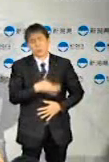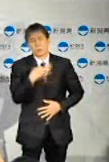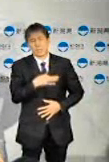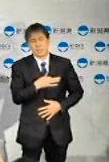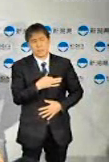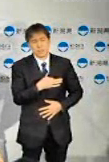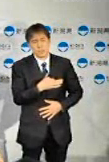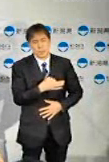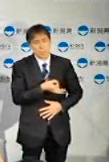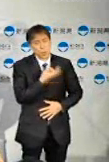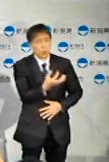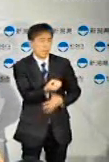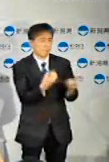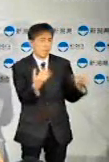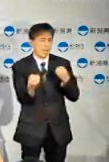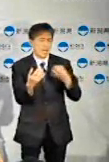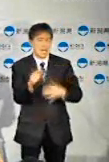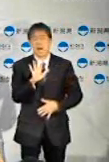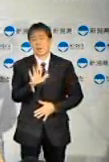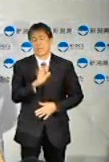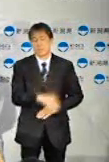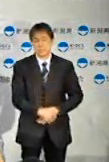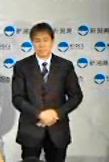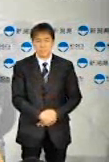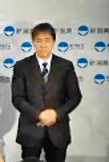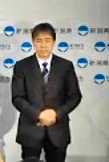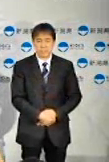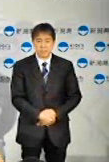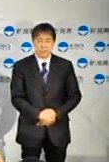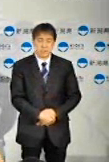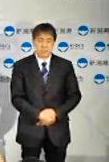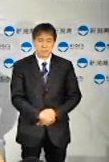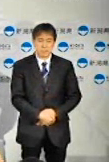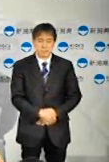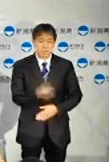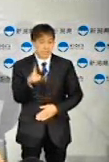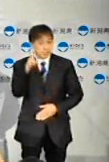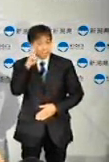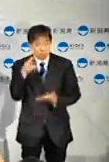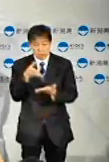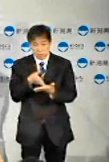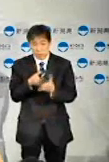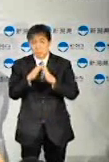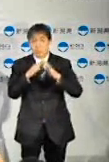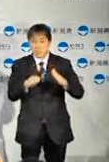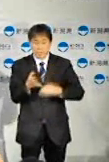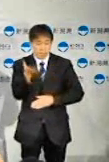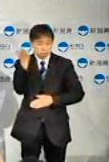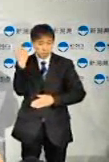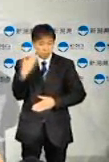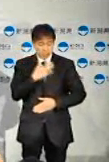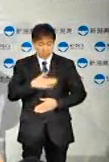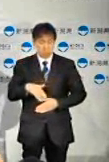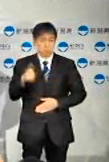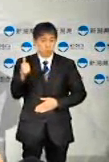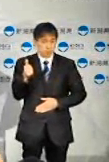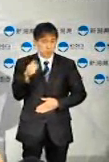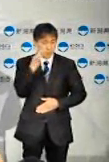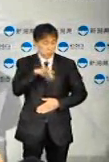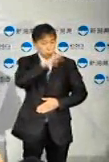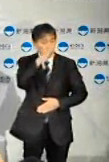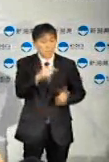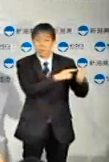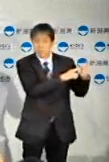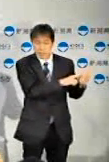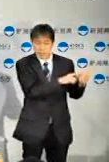も、多く聞かれた、状況でした。で2回目の説明会にはですね、前知事 の米山衆院議員も参